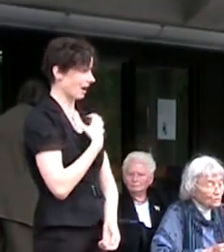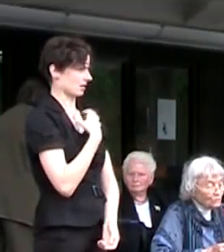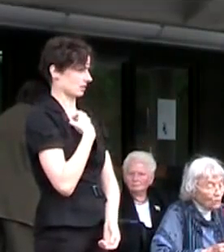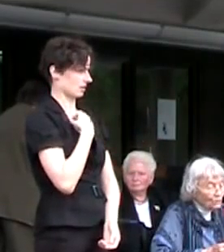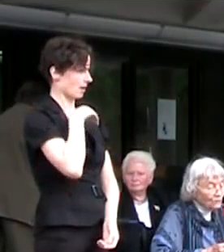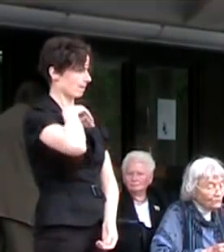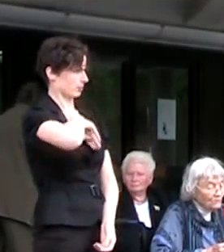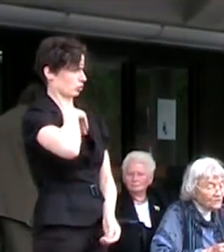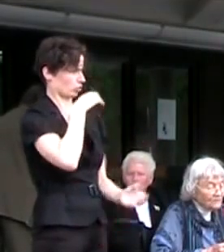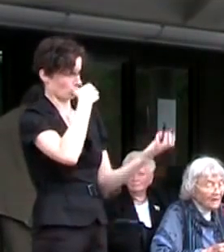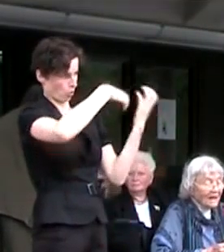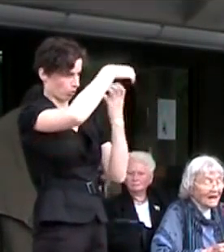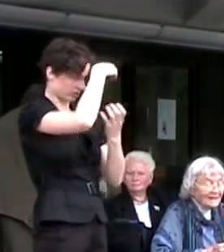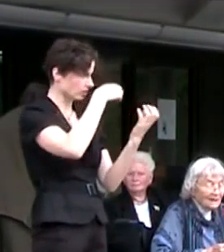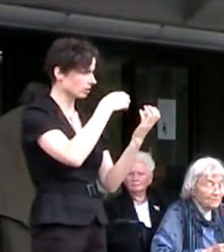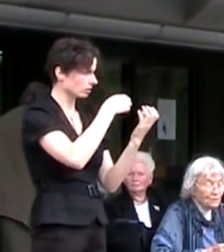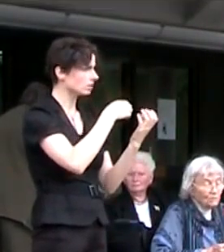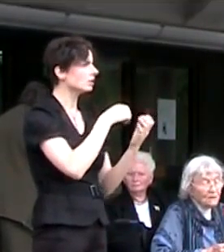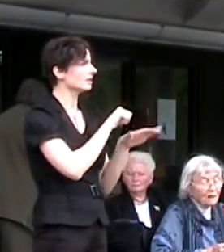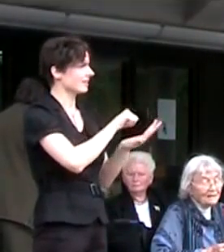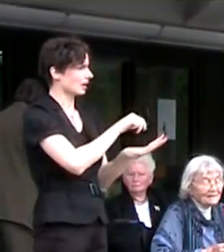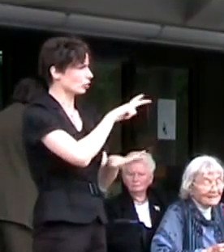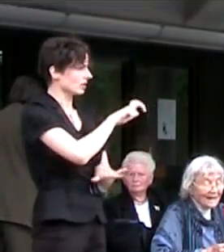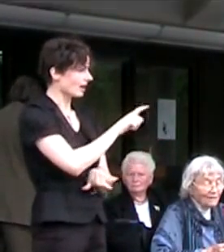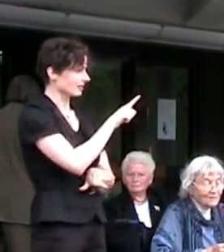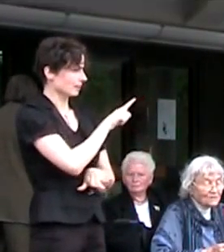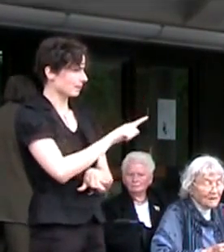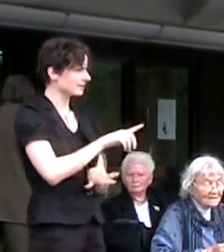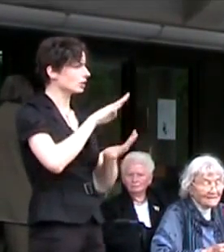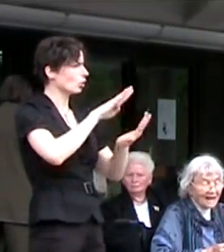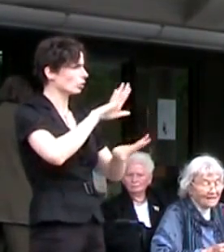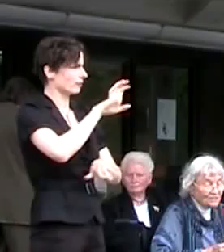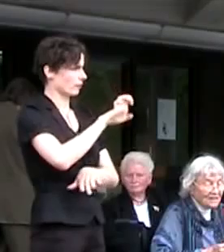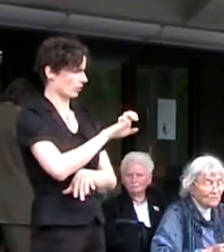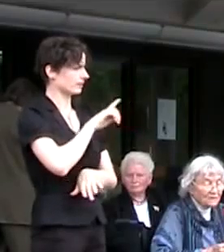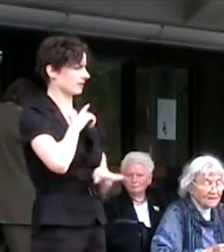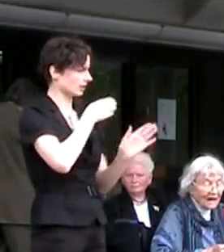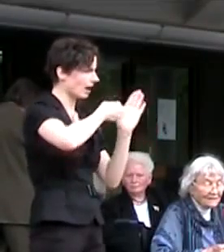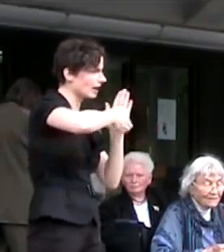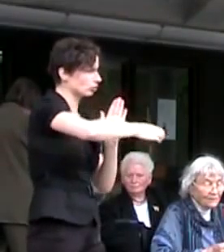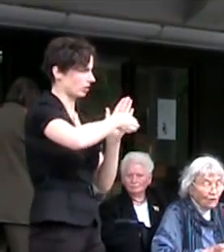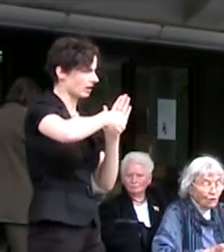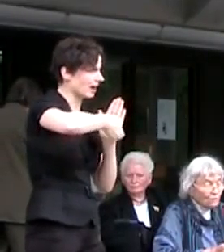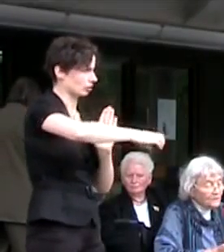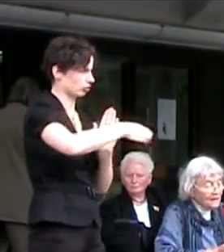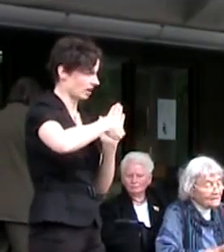bis 1959 erlebte ich unter meinen 23